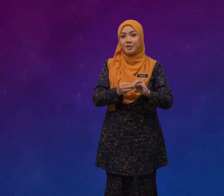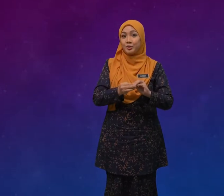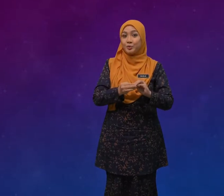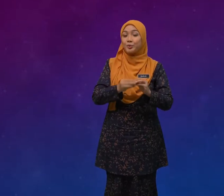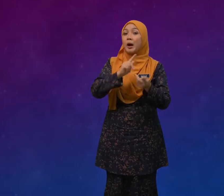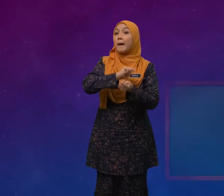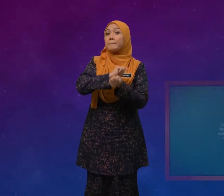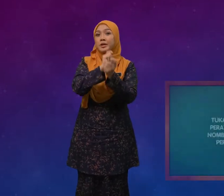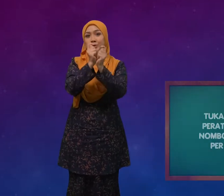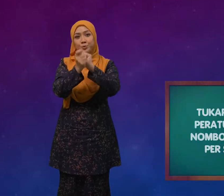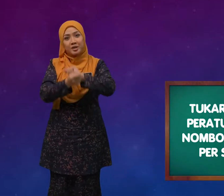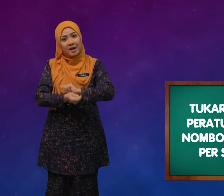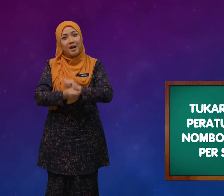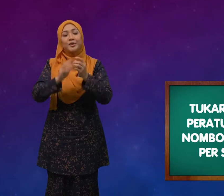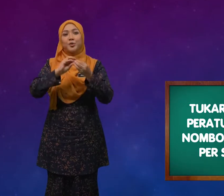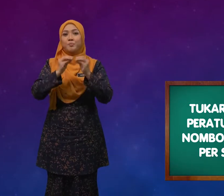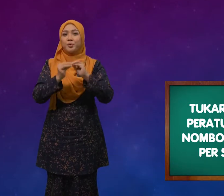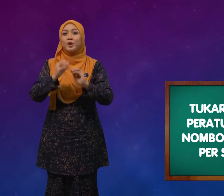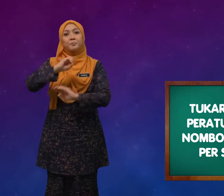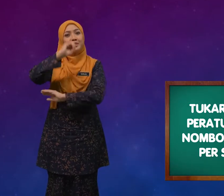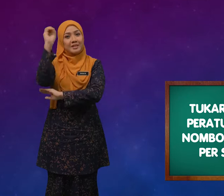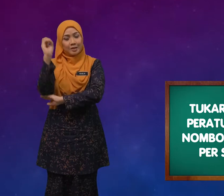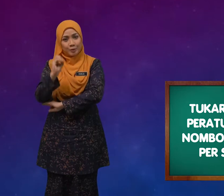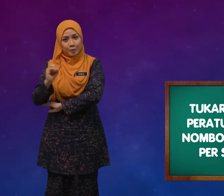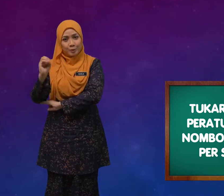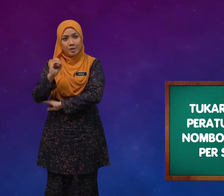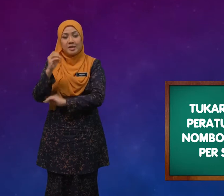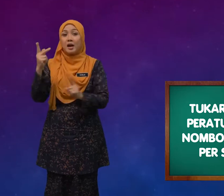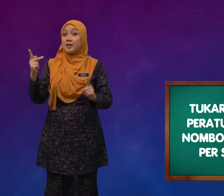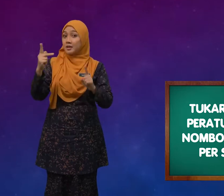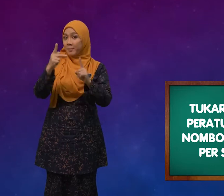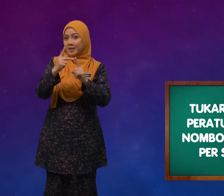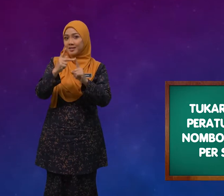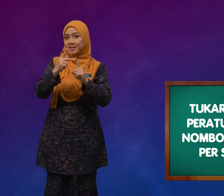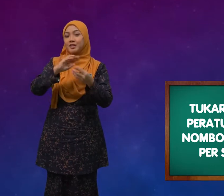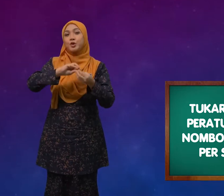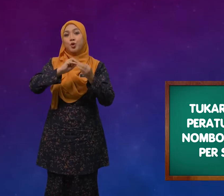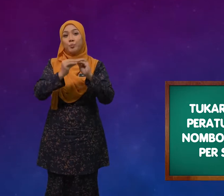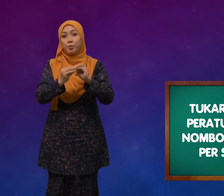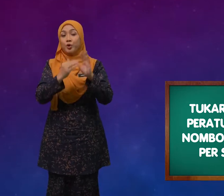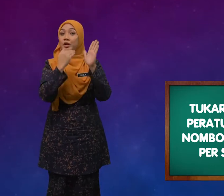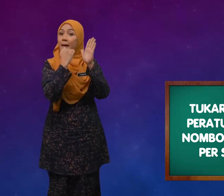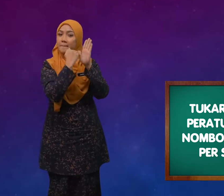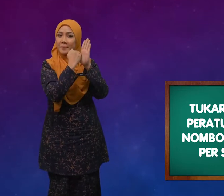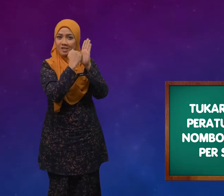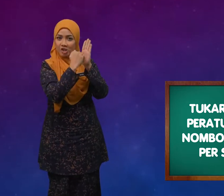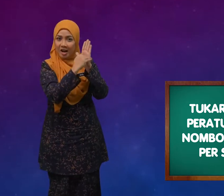iaitu menukar nombor peratus kepada nombor